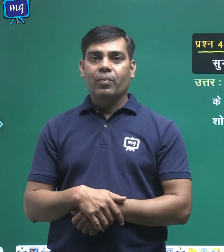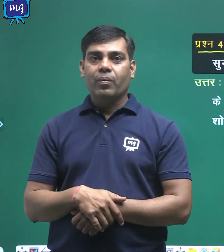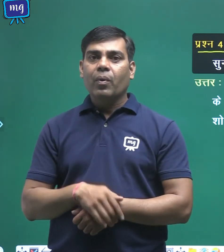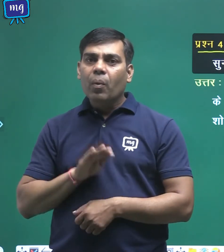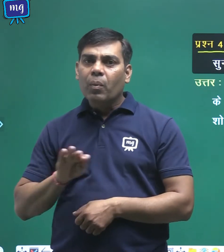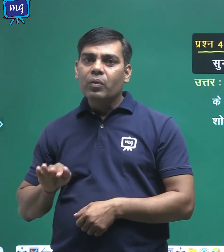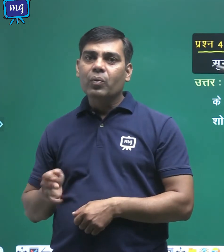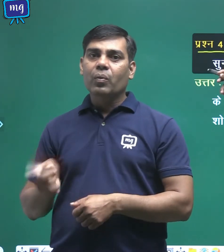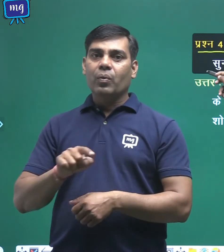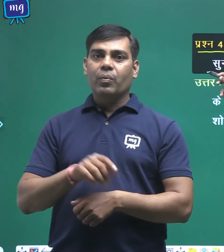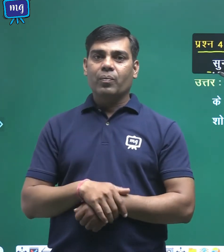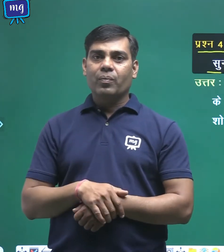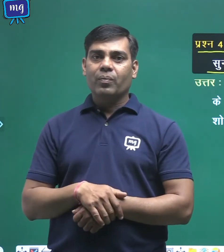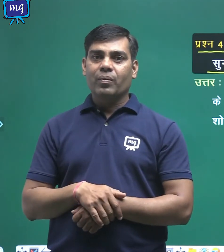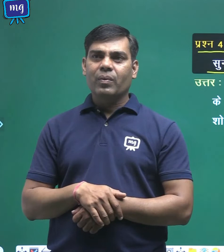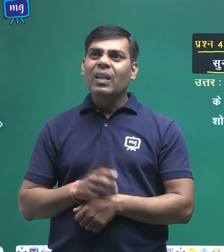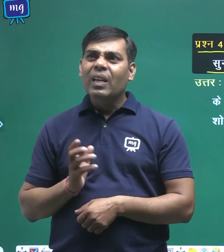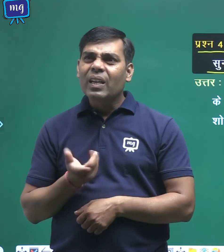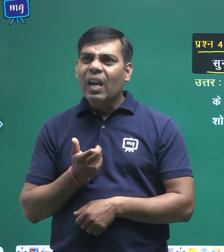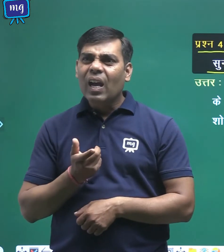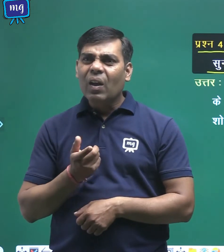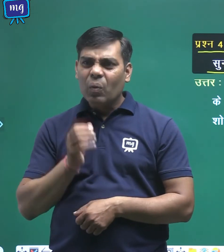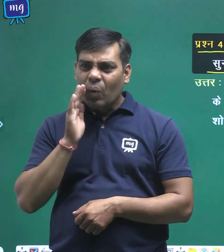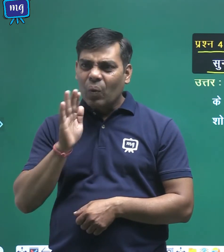को क्या सुनाते थे?